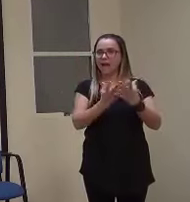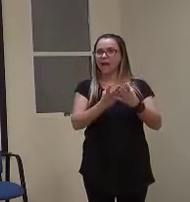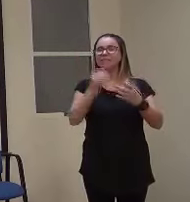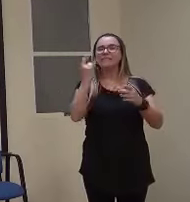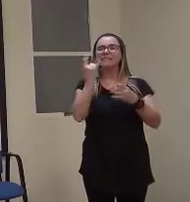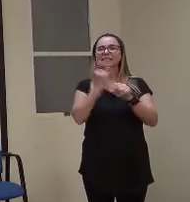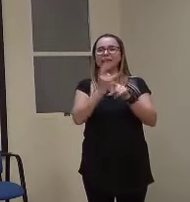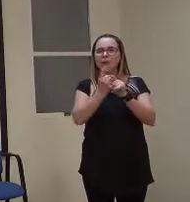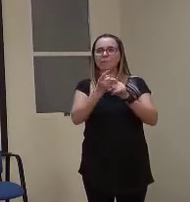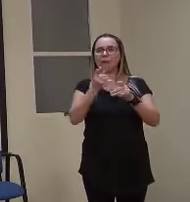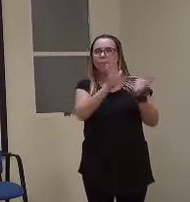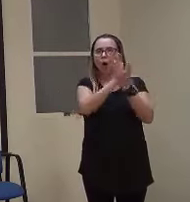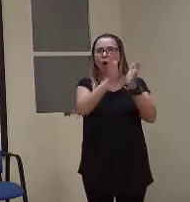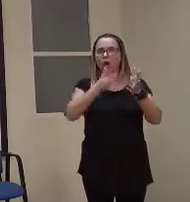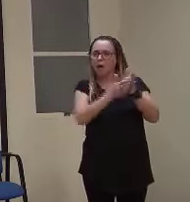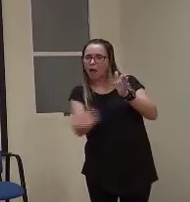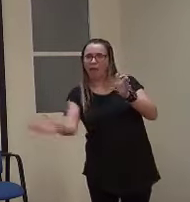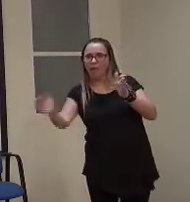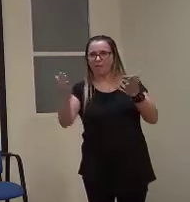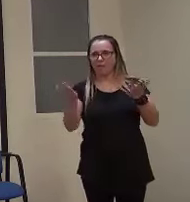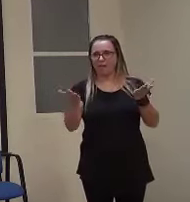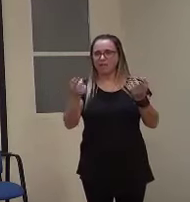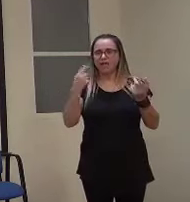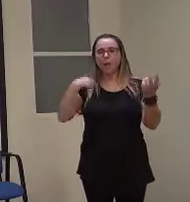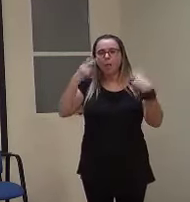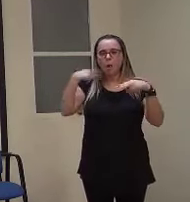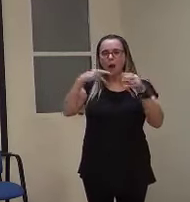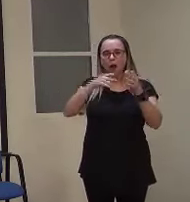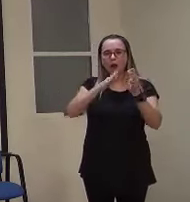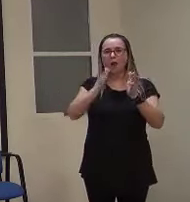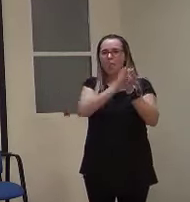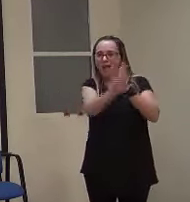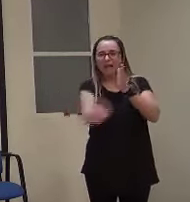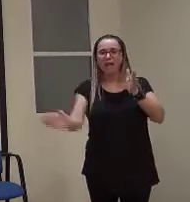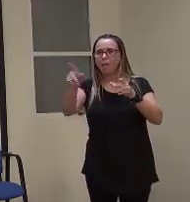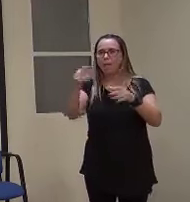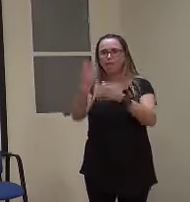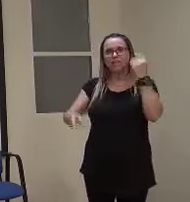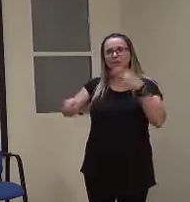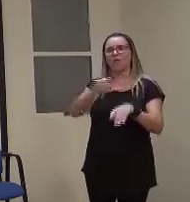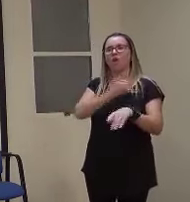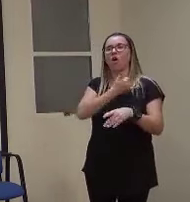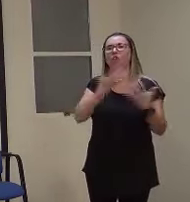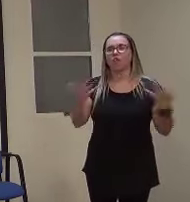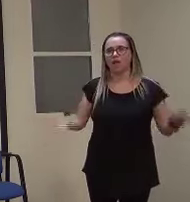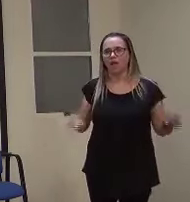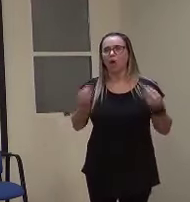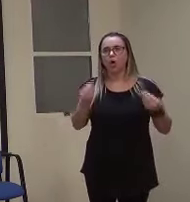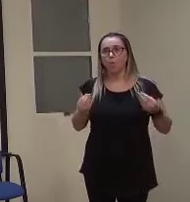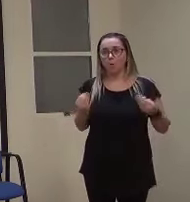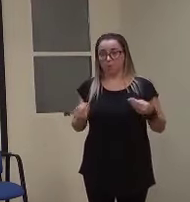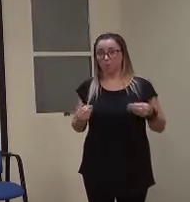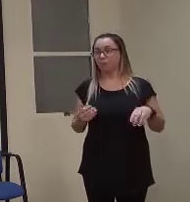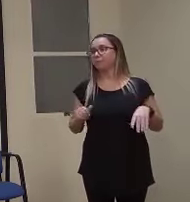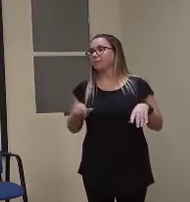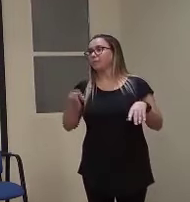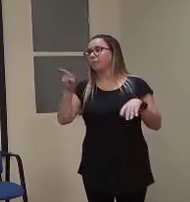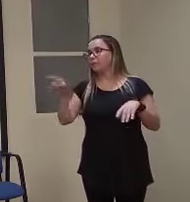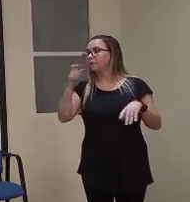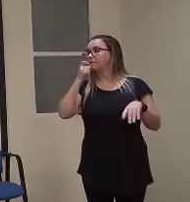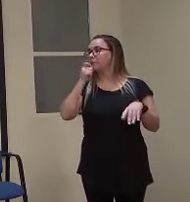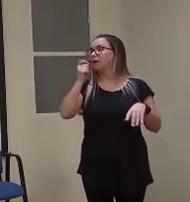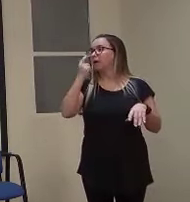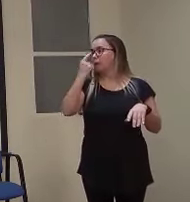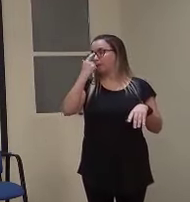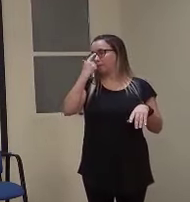lugares el punto es ubicar donde drena donde se ubica aquello